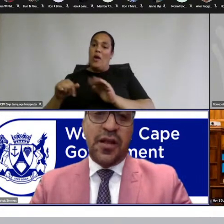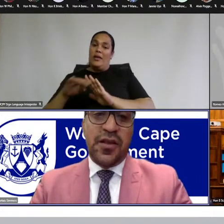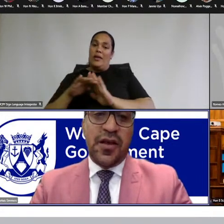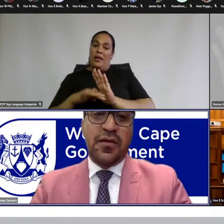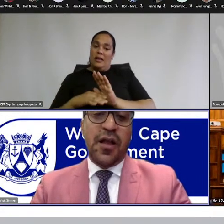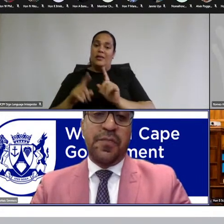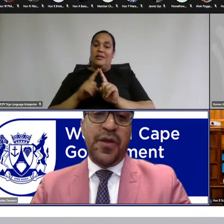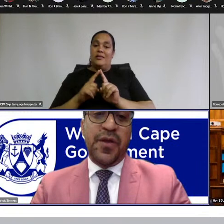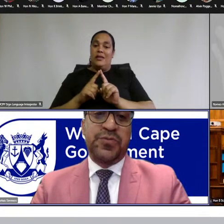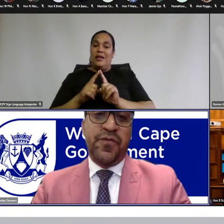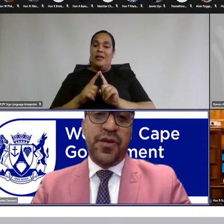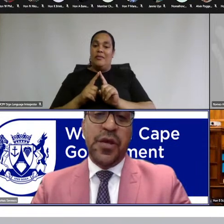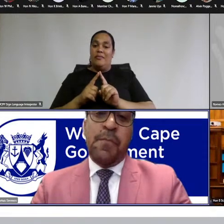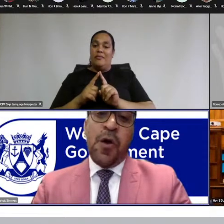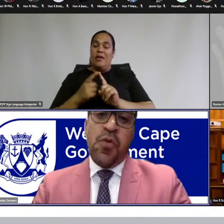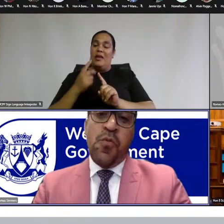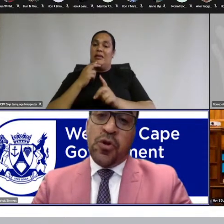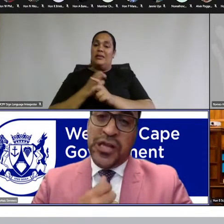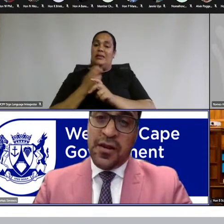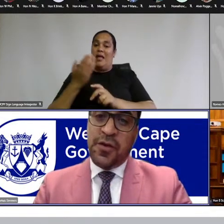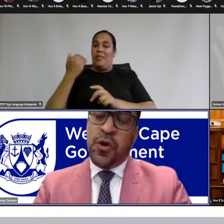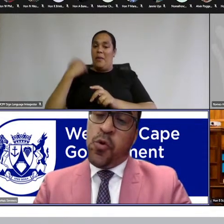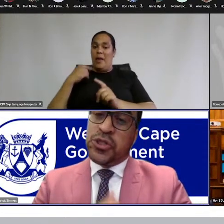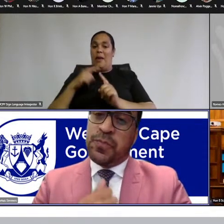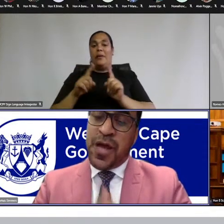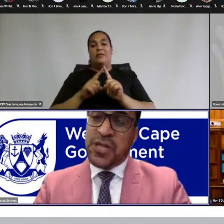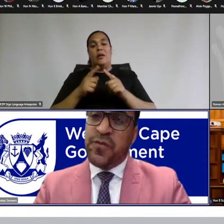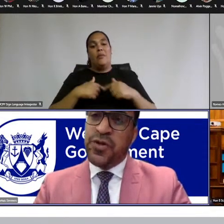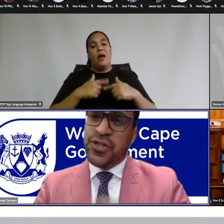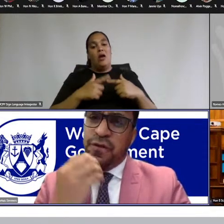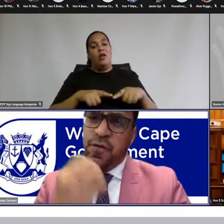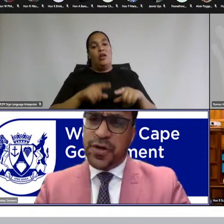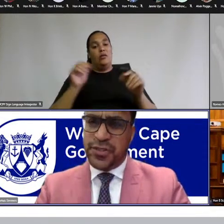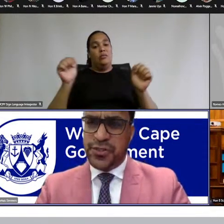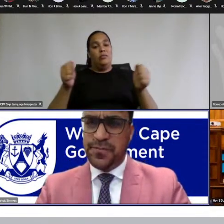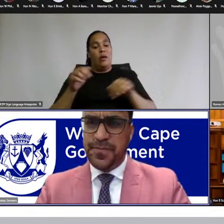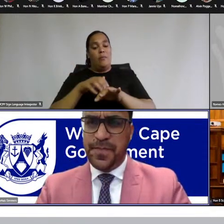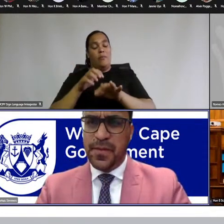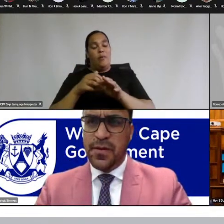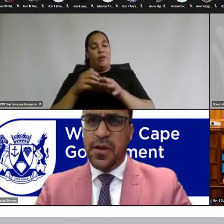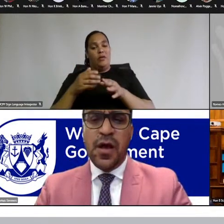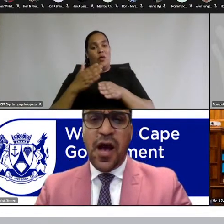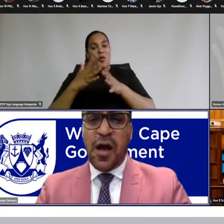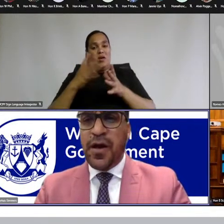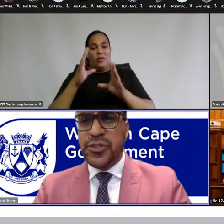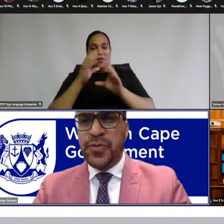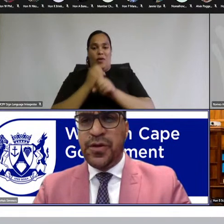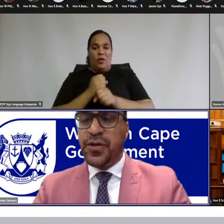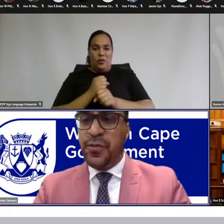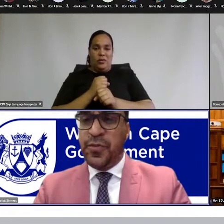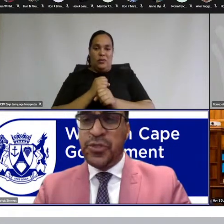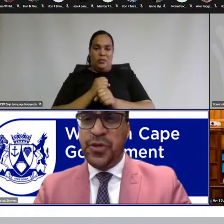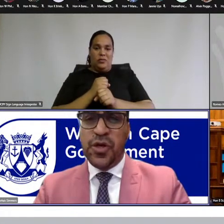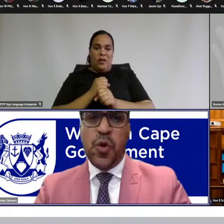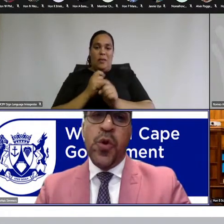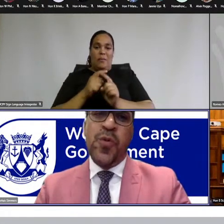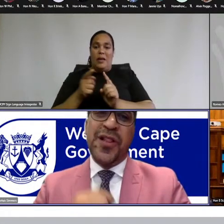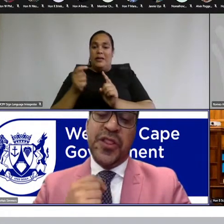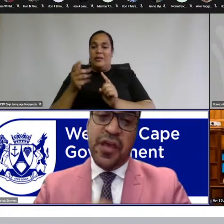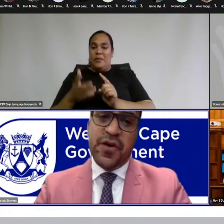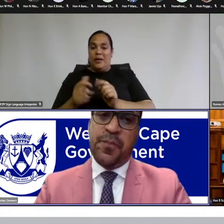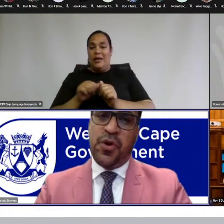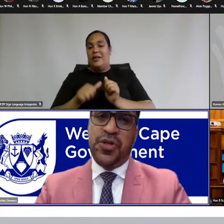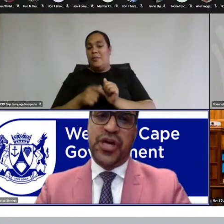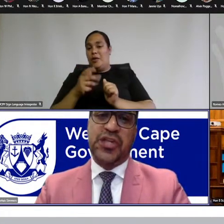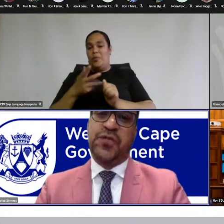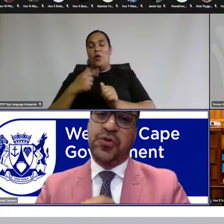en 8 jaar agterplaasbewoners, maar ook in ons landelike gebiede ons plaasbewoners fokus. Achtbare Speaker, Deputy